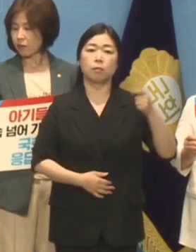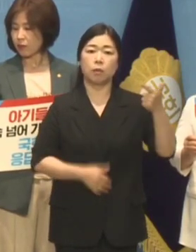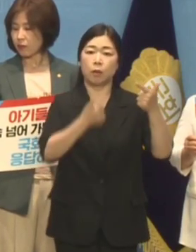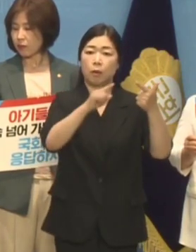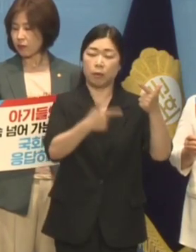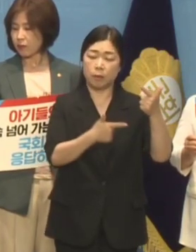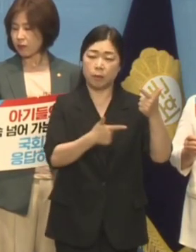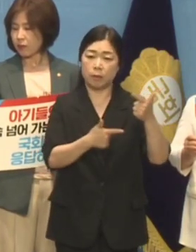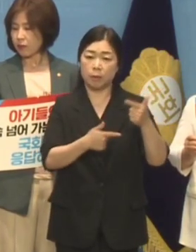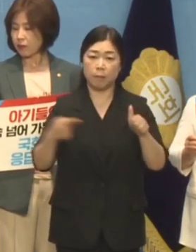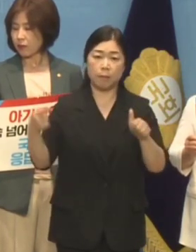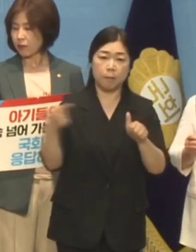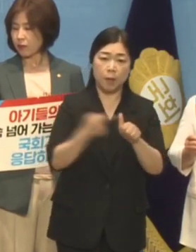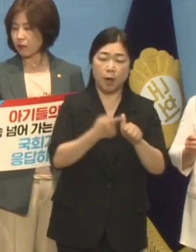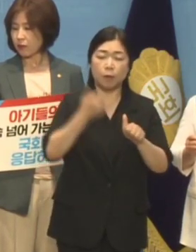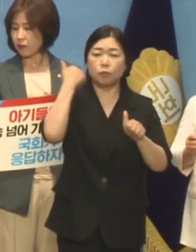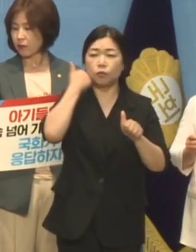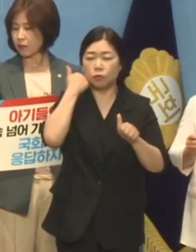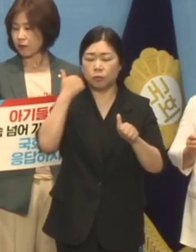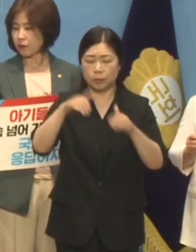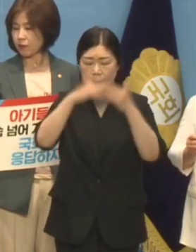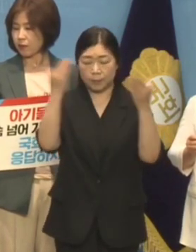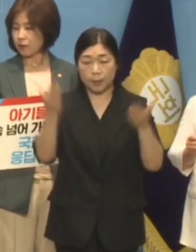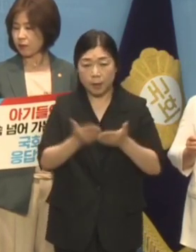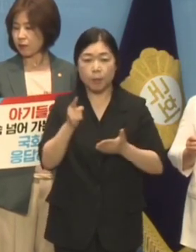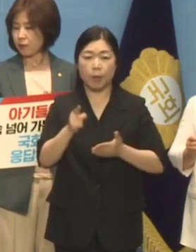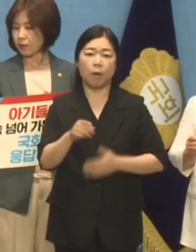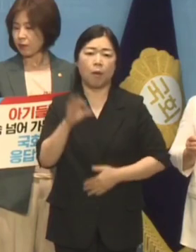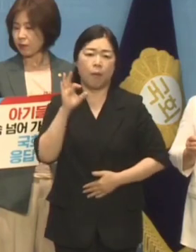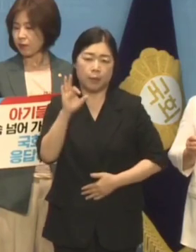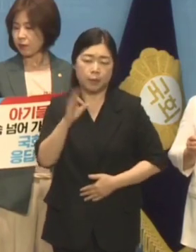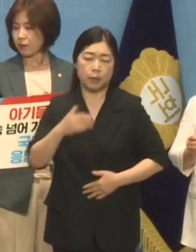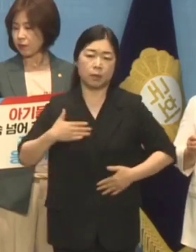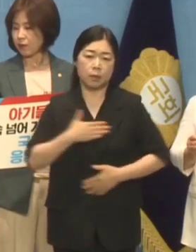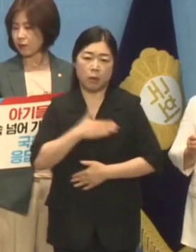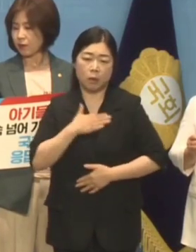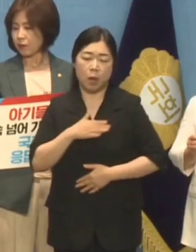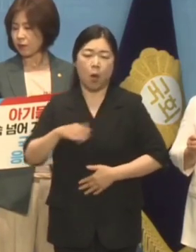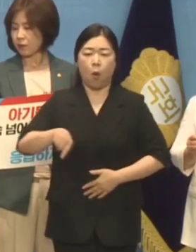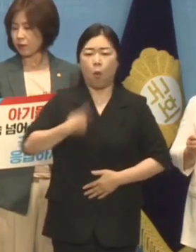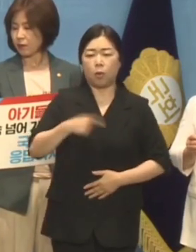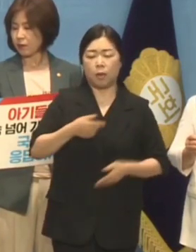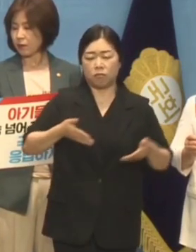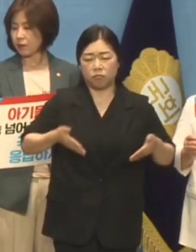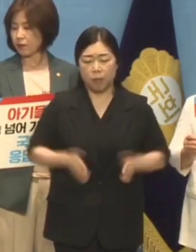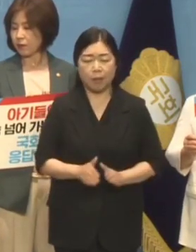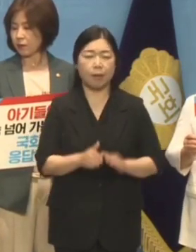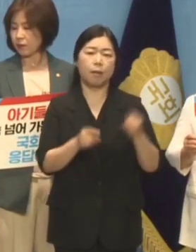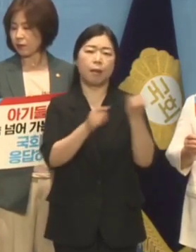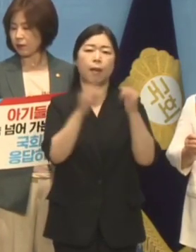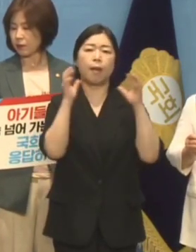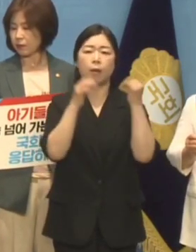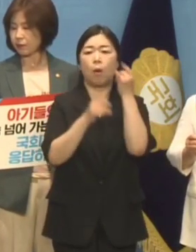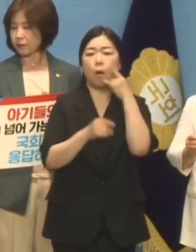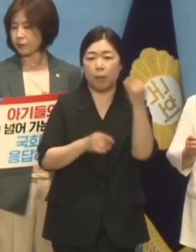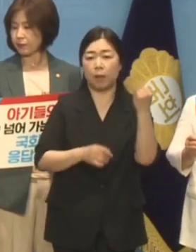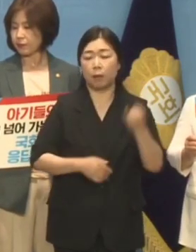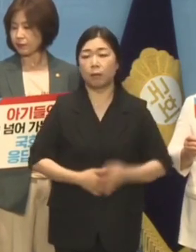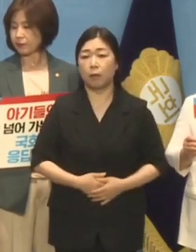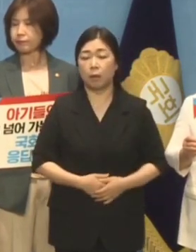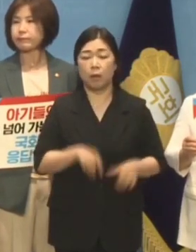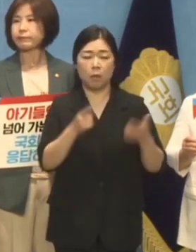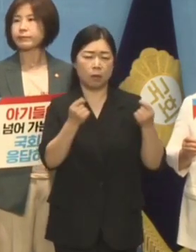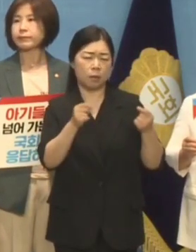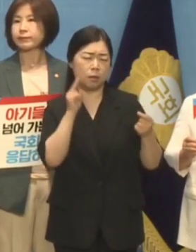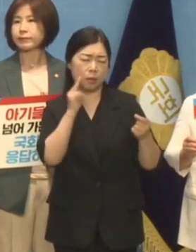46건의 가해자는 모두 화장실, 샤워실 등에서 나홀로 출산한 산모였습니다. 이러한